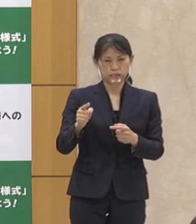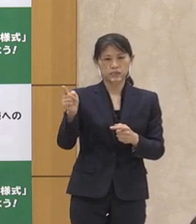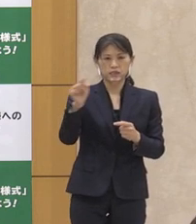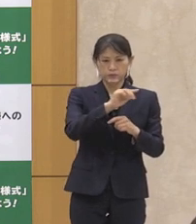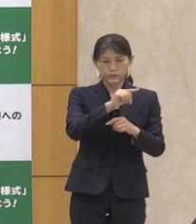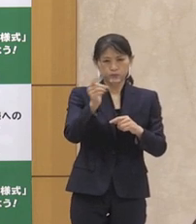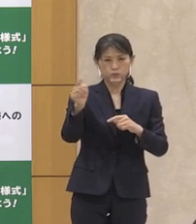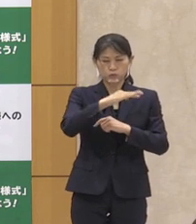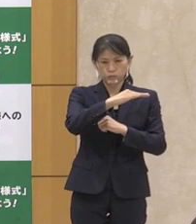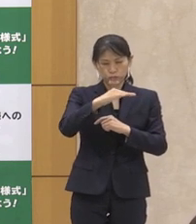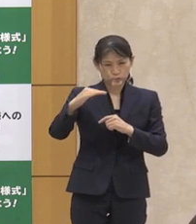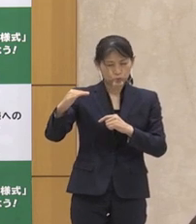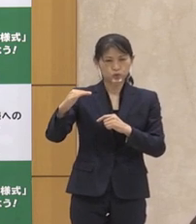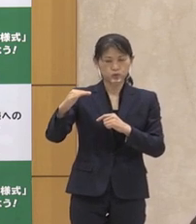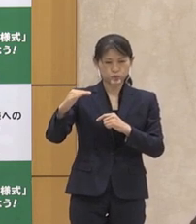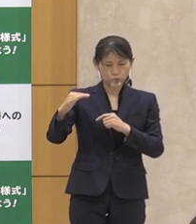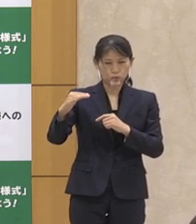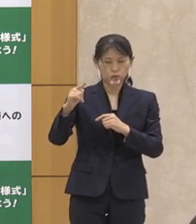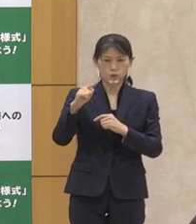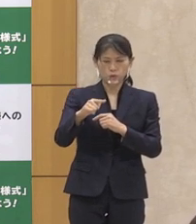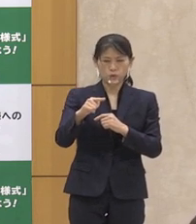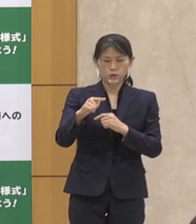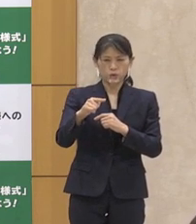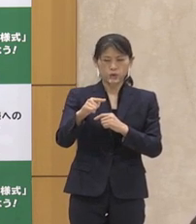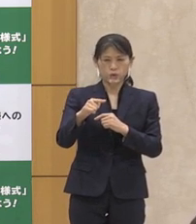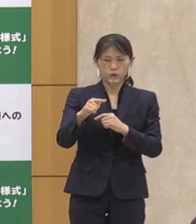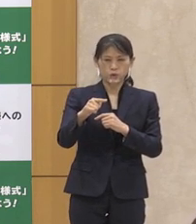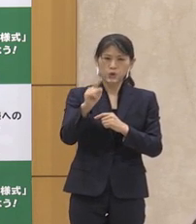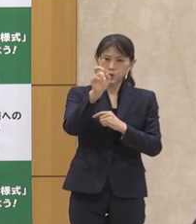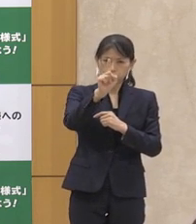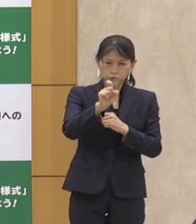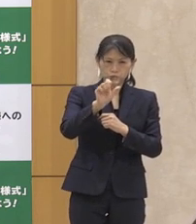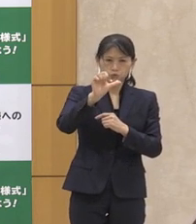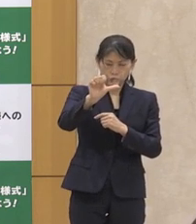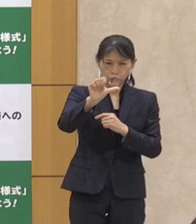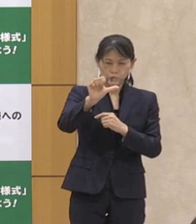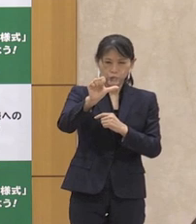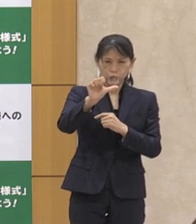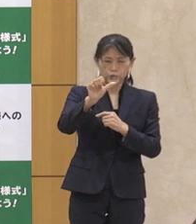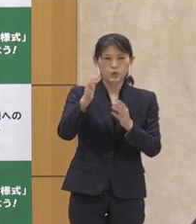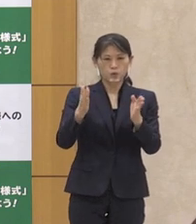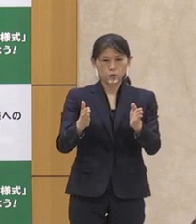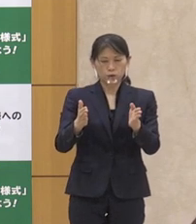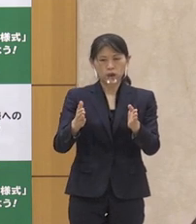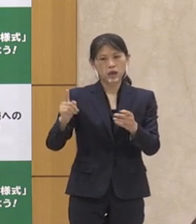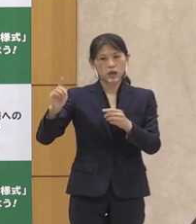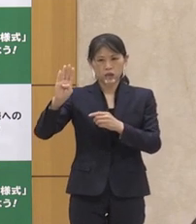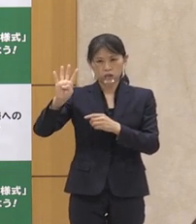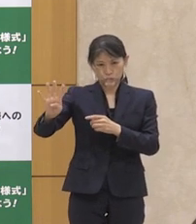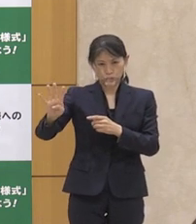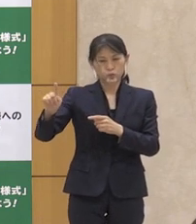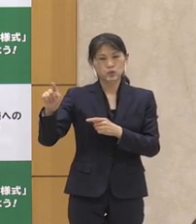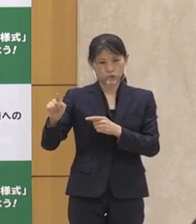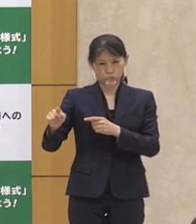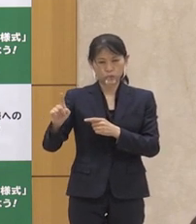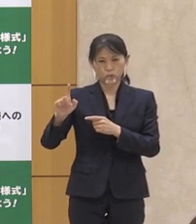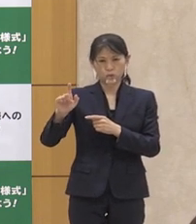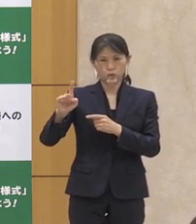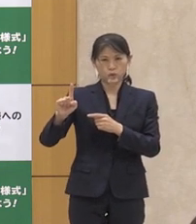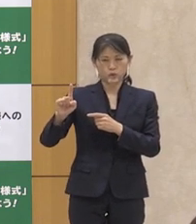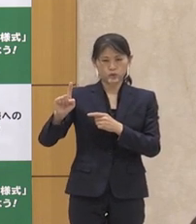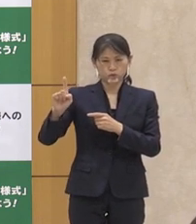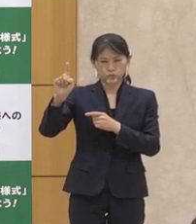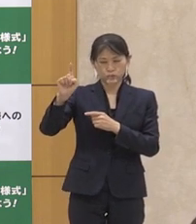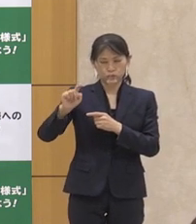きましては、ステージ3については15人以上、ステージ4では25人以上とされています